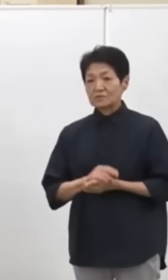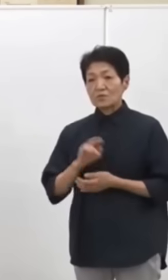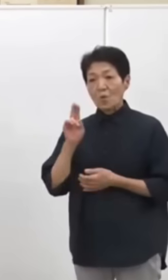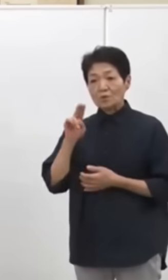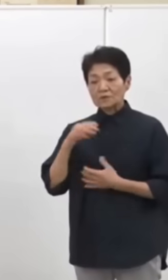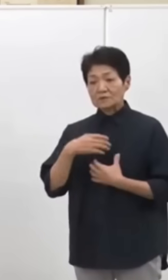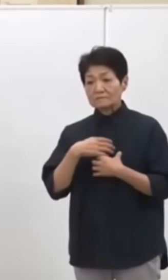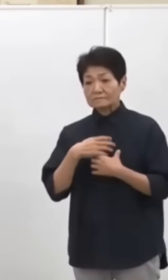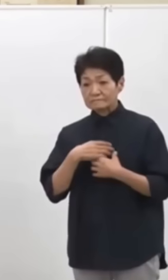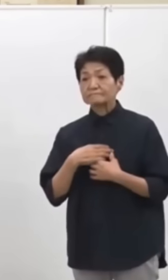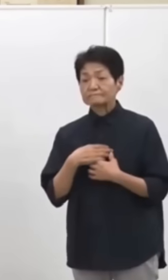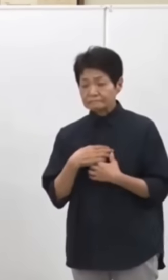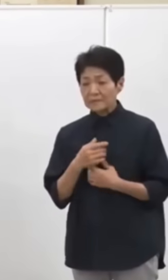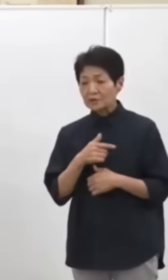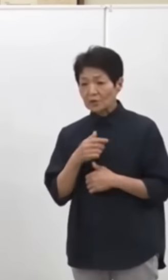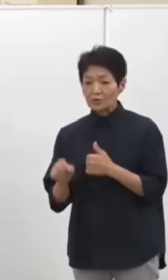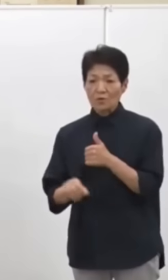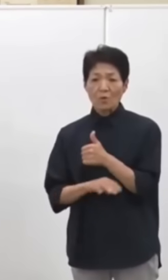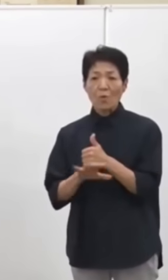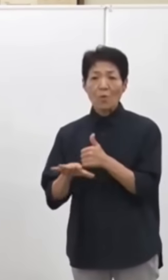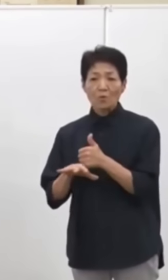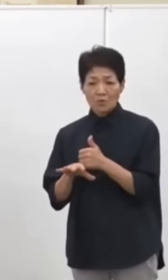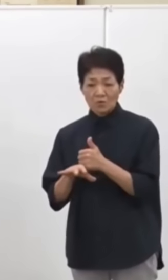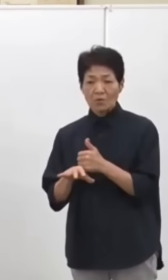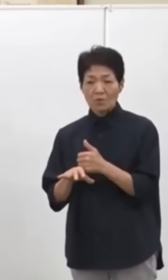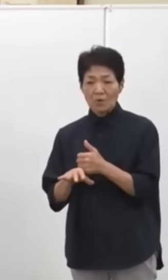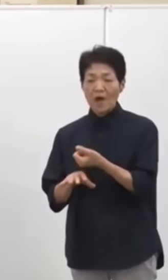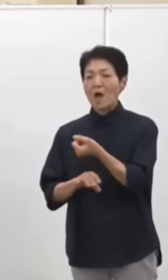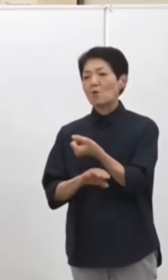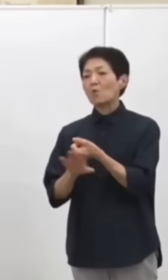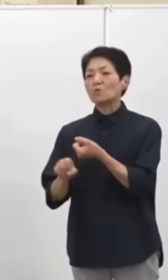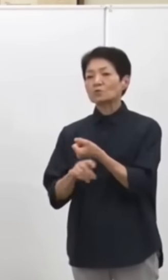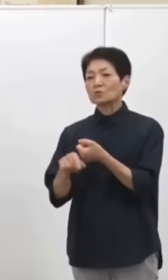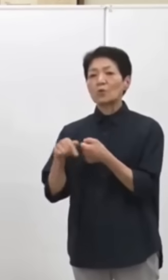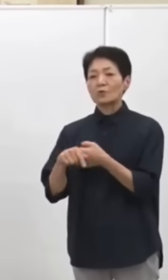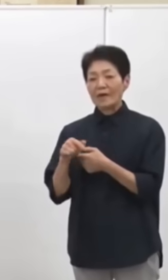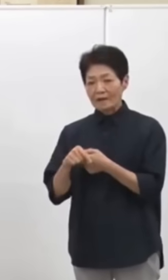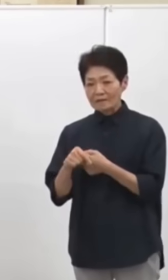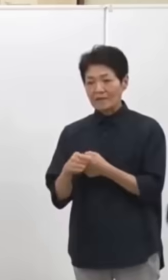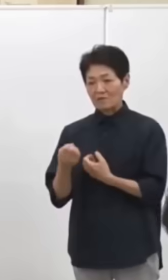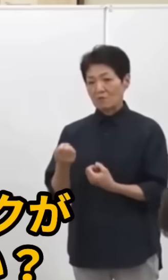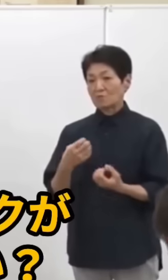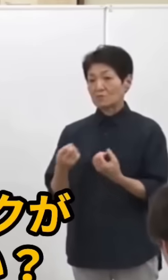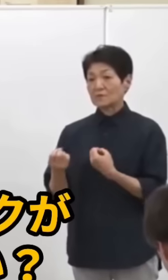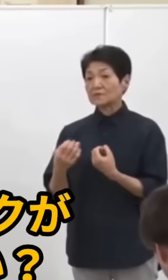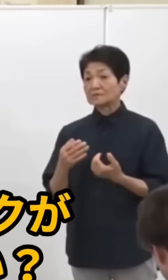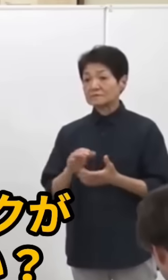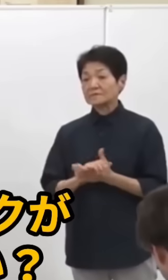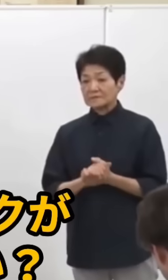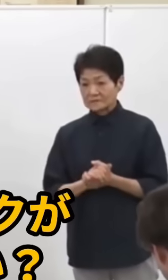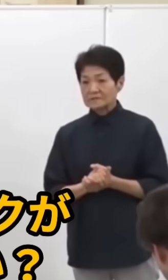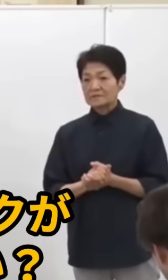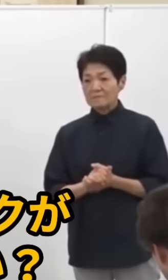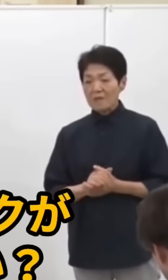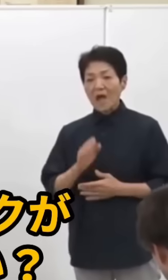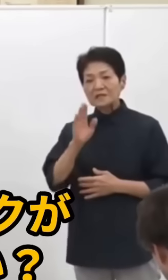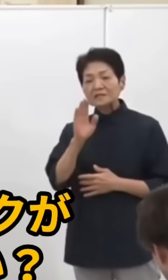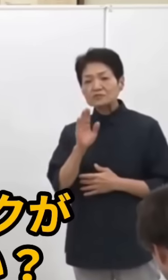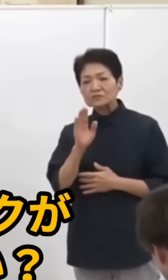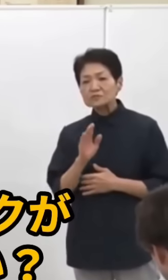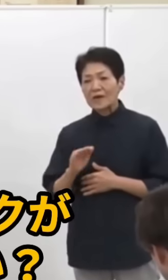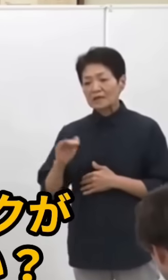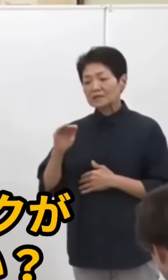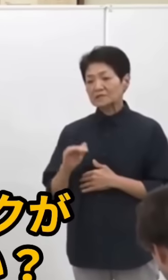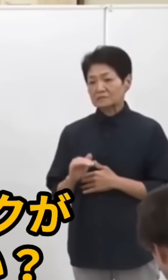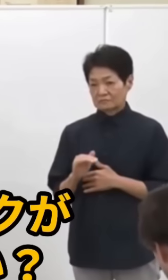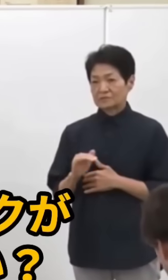たくさん報道の中でご指摘いただいたのはもちろん存じ上げているんですけども、非常に市側のリスクは僕は低く